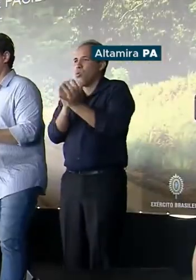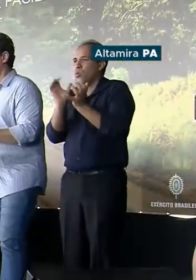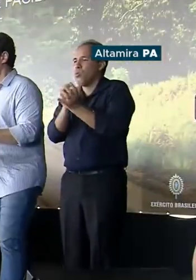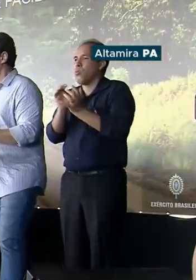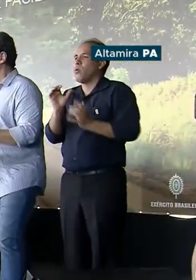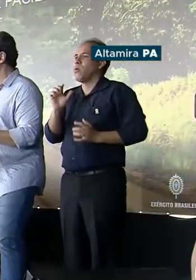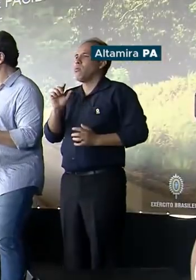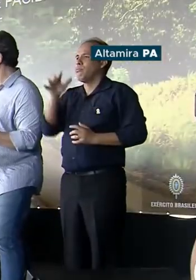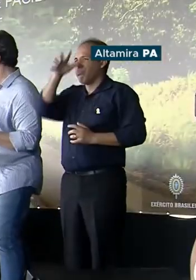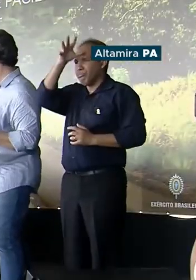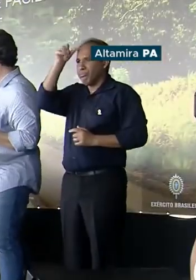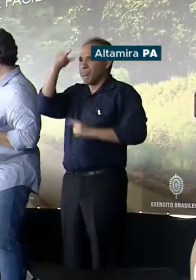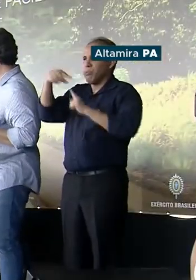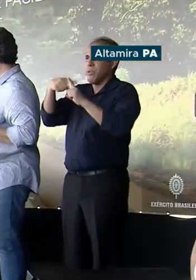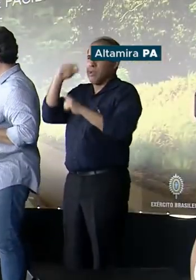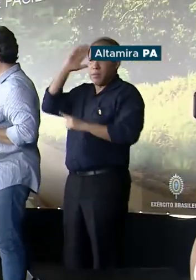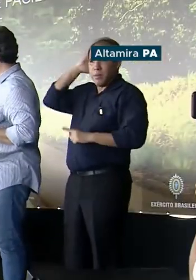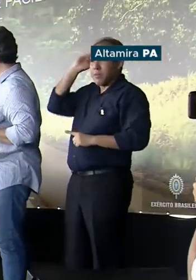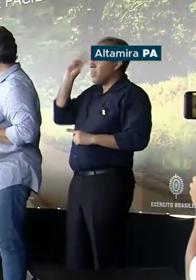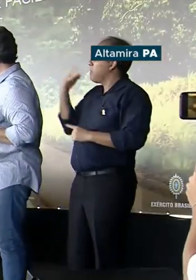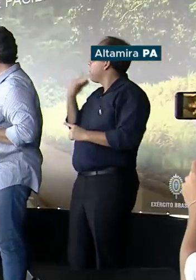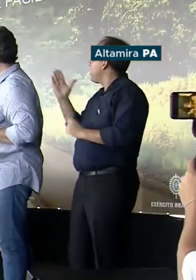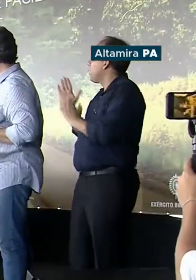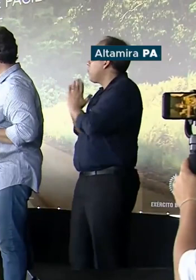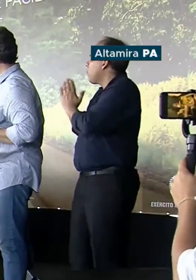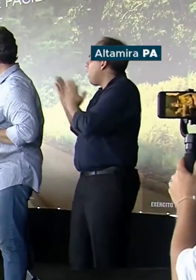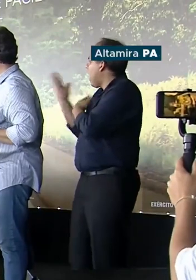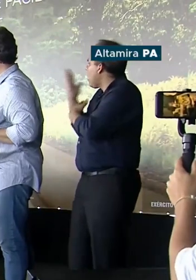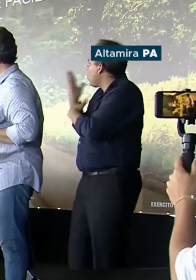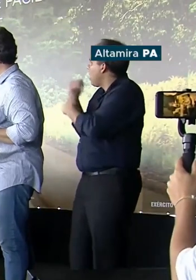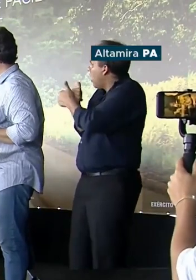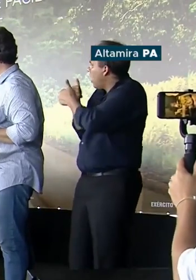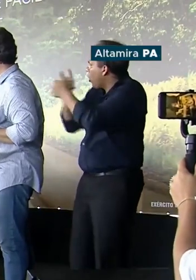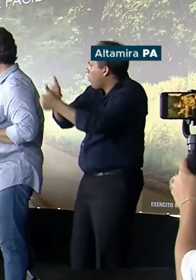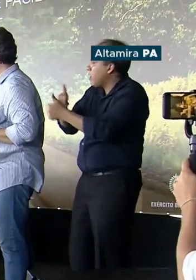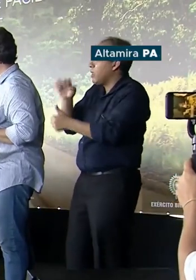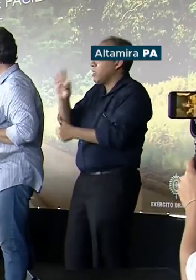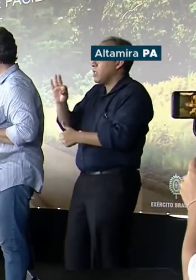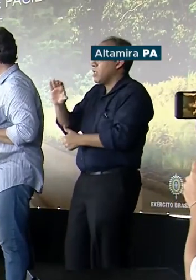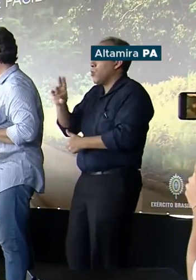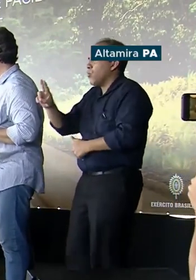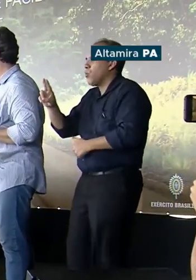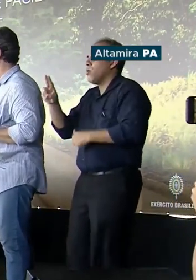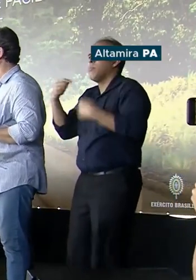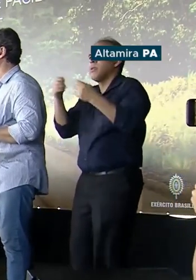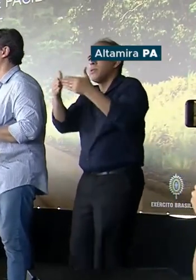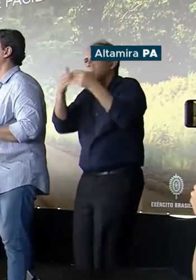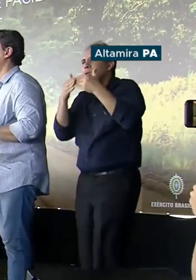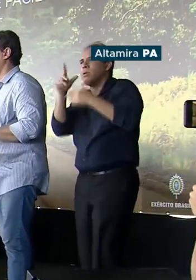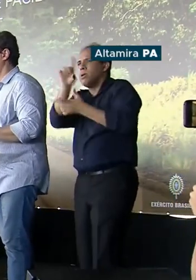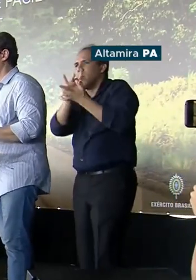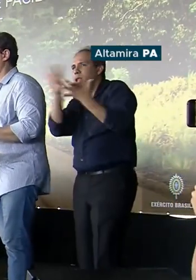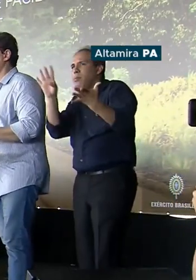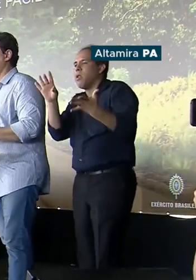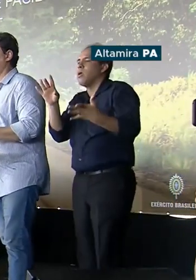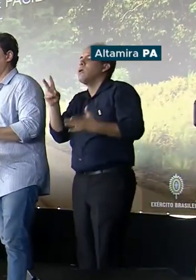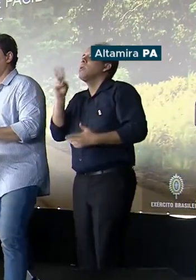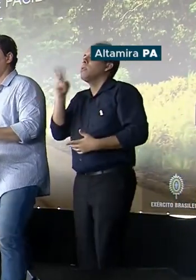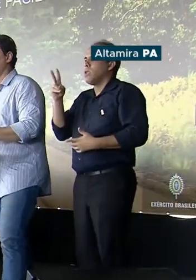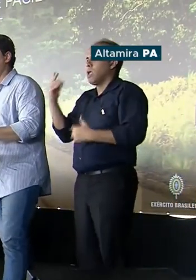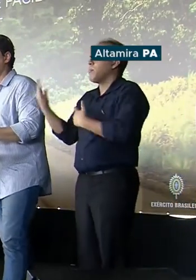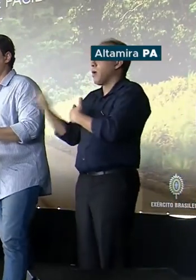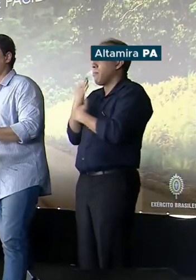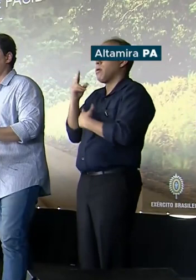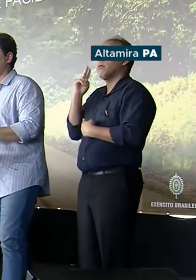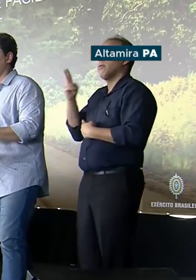Grosso. Que quando a gente pede socorro, venham comigo, me acompanhem no TCU, precisamos liberar o empreendimento, nunca nos